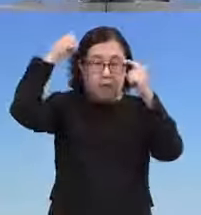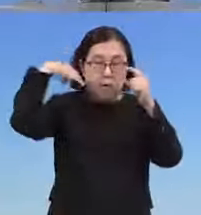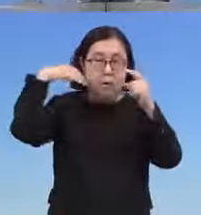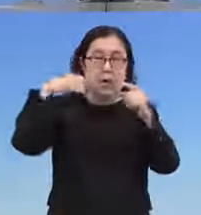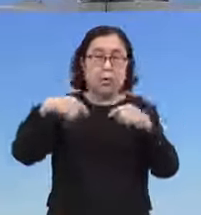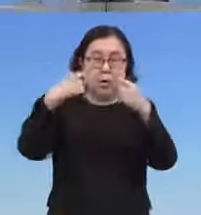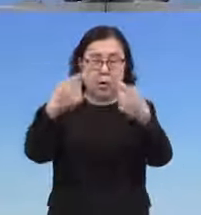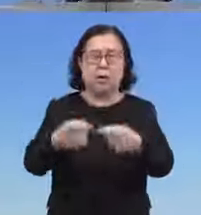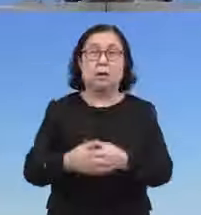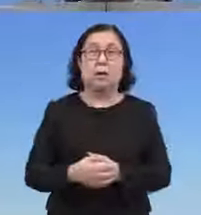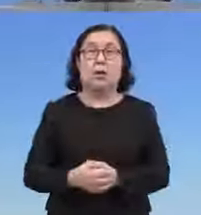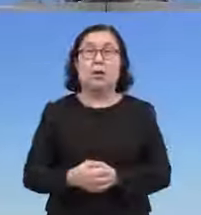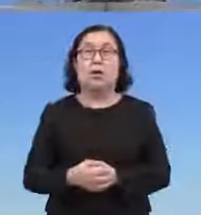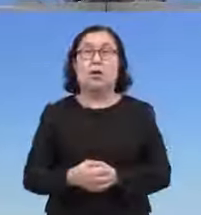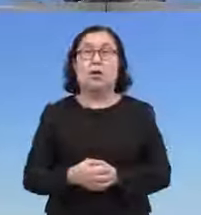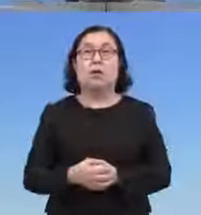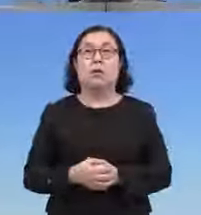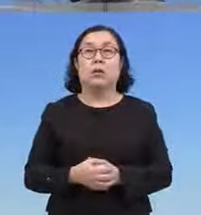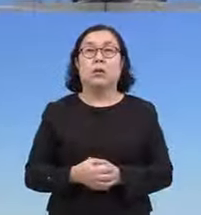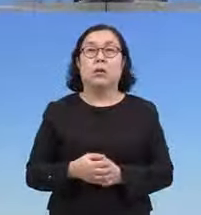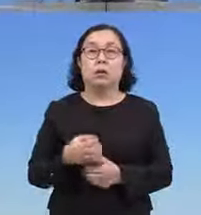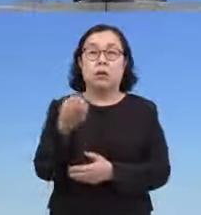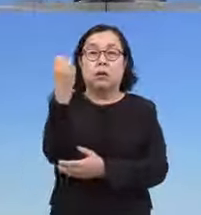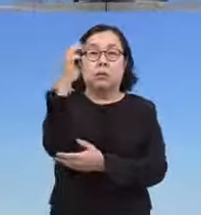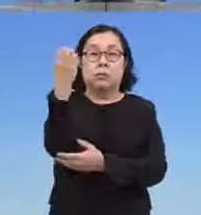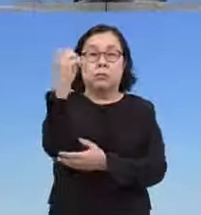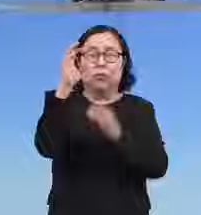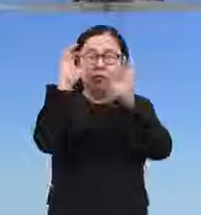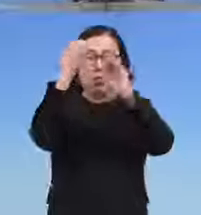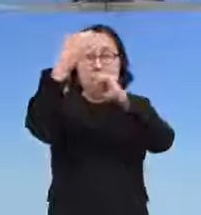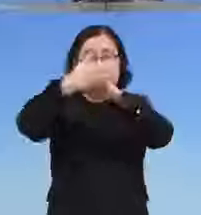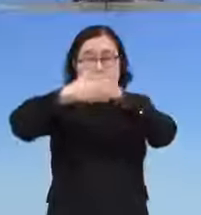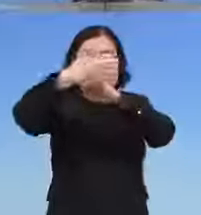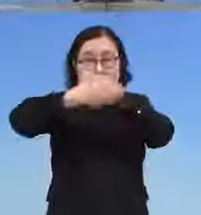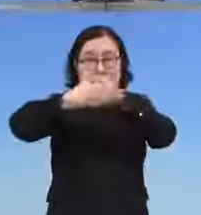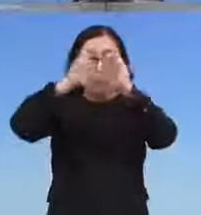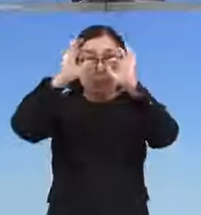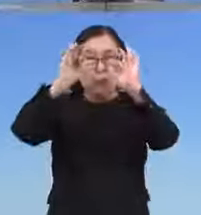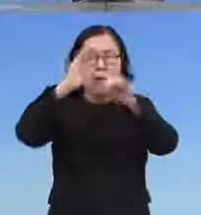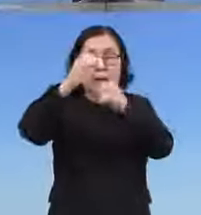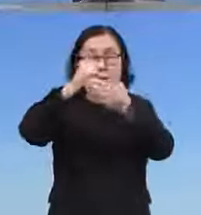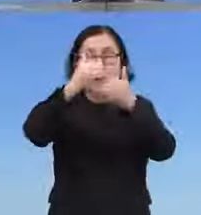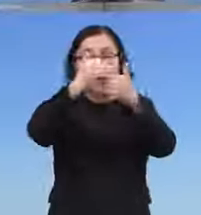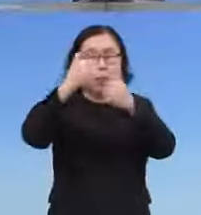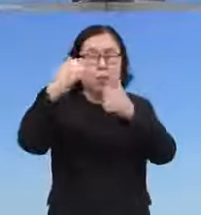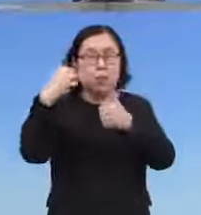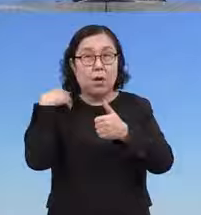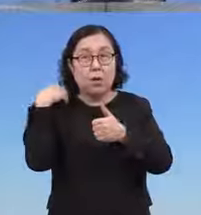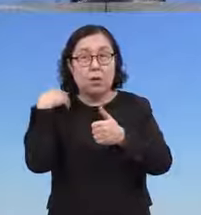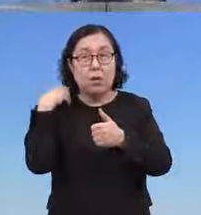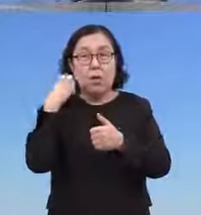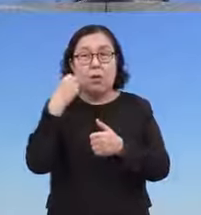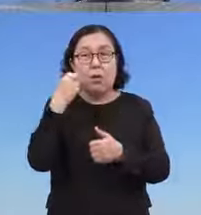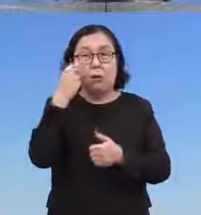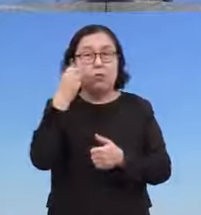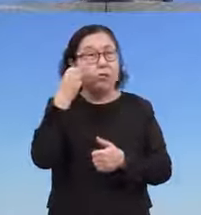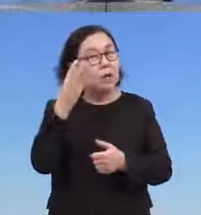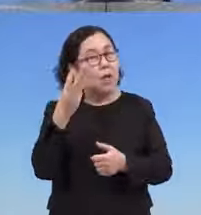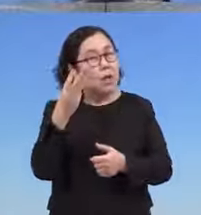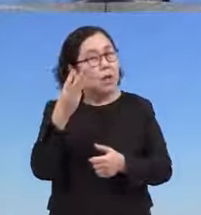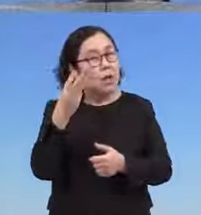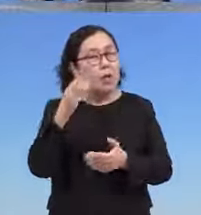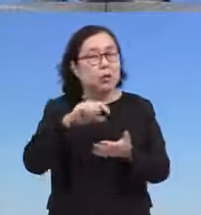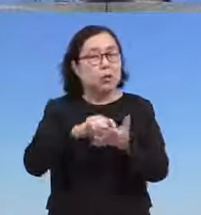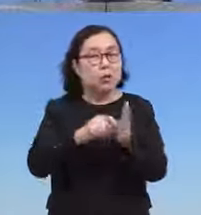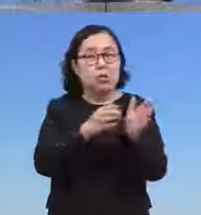그래서 제가 무시험으로 가니까요, 그렇게 그 신문을 보고 사진을 보고 하나님의 소명으로 받고 두석